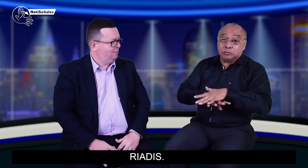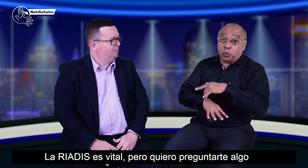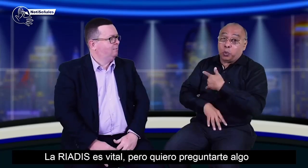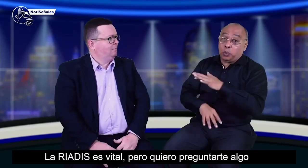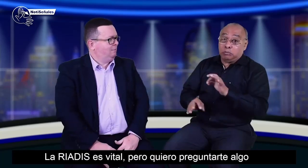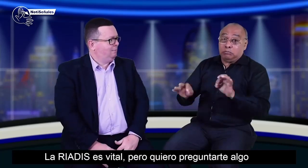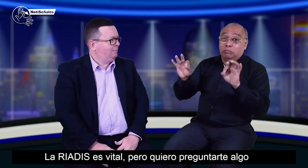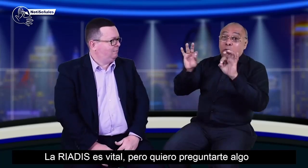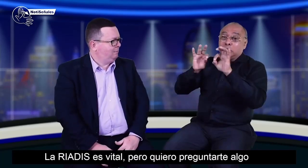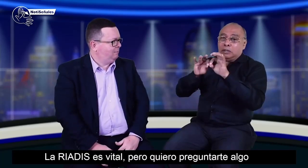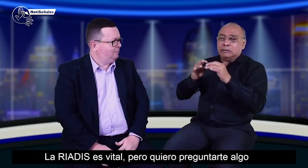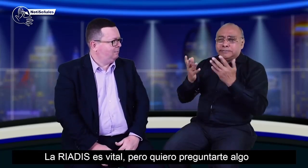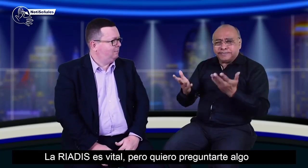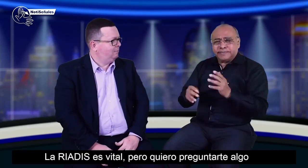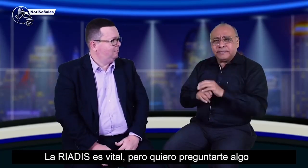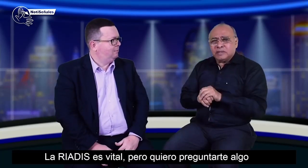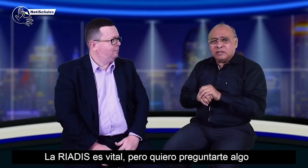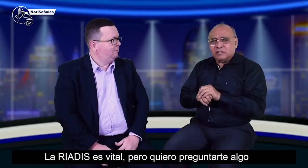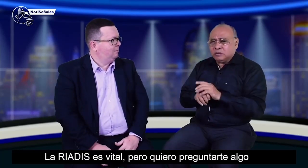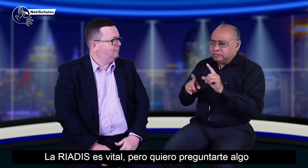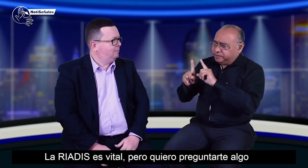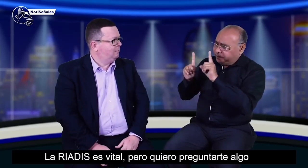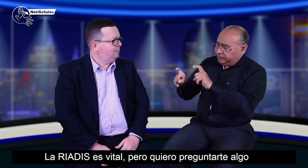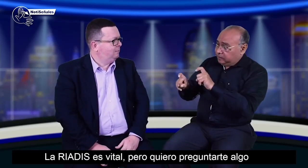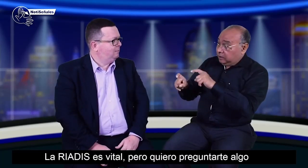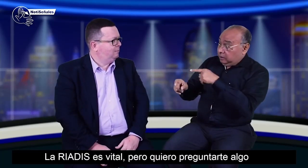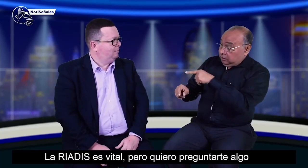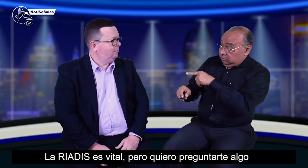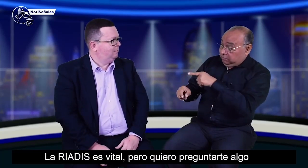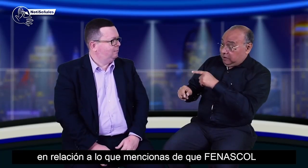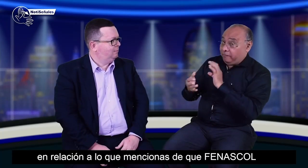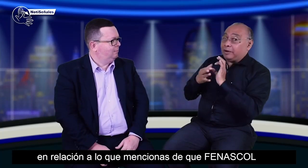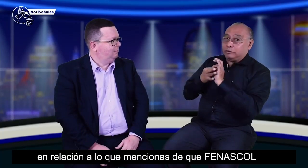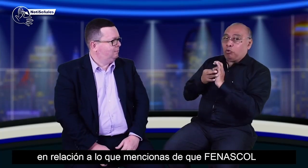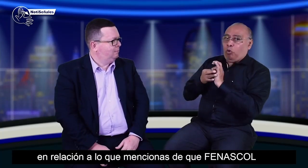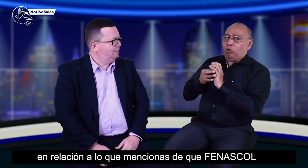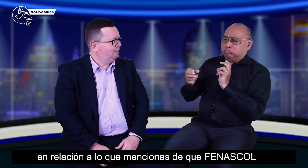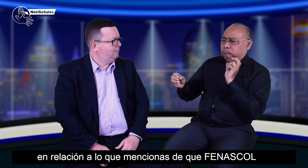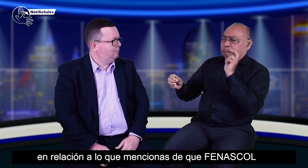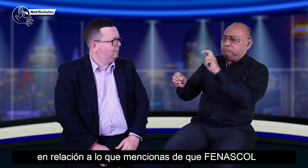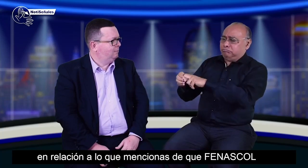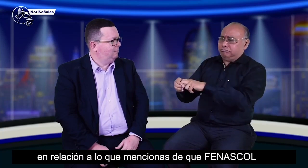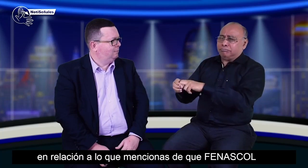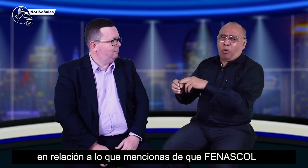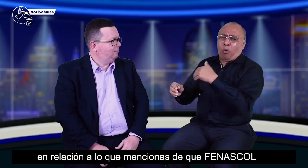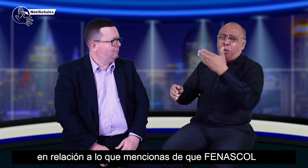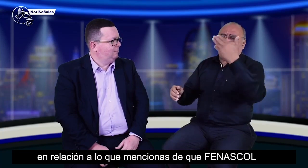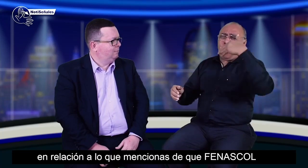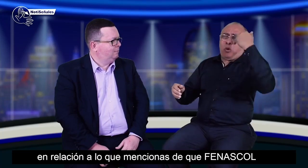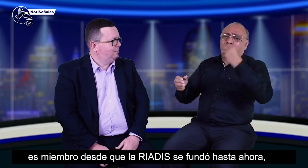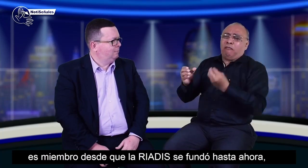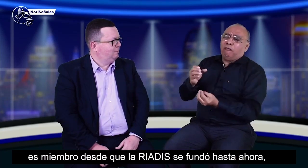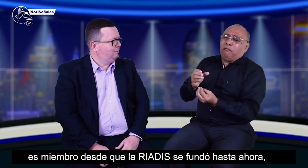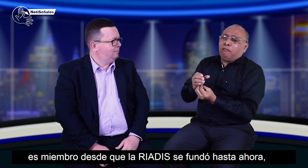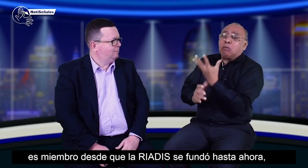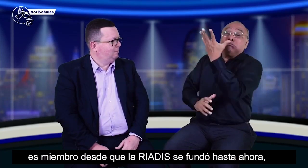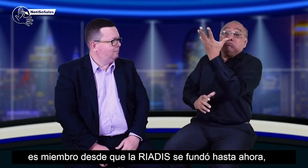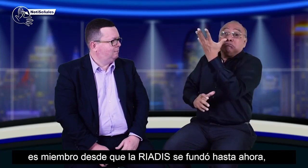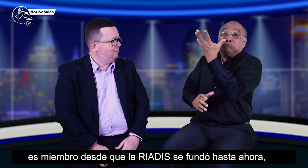La RIADIS es vital, pero quiero preguntarte algo. En relación a lo que mencionas, de que FENASCOL es miembro desde que